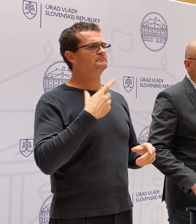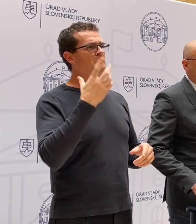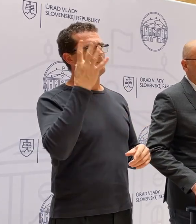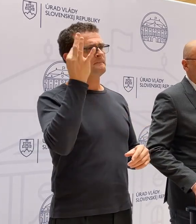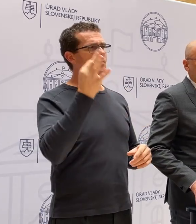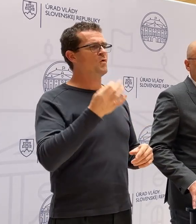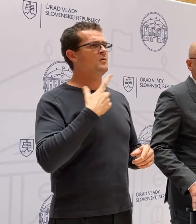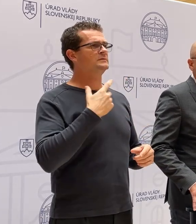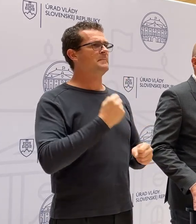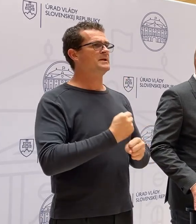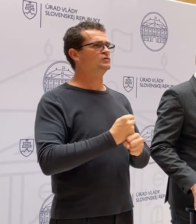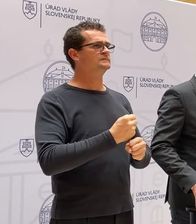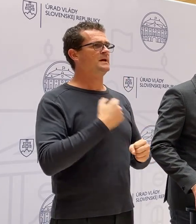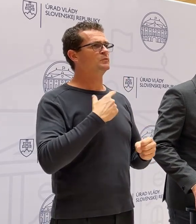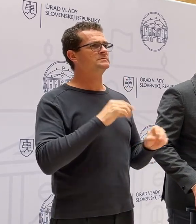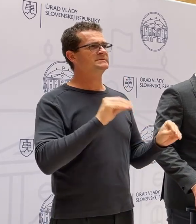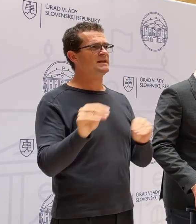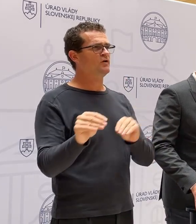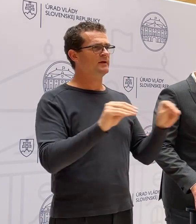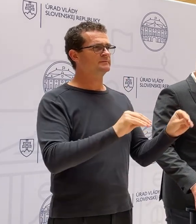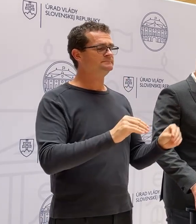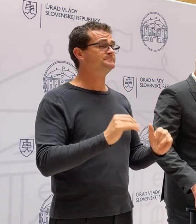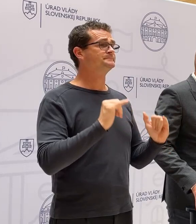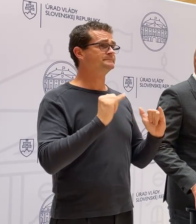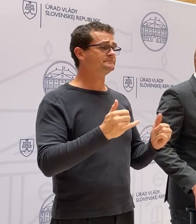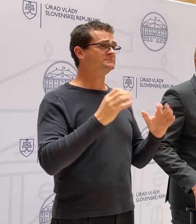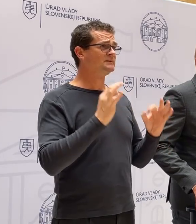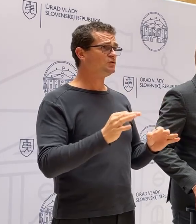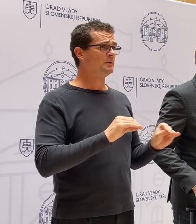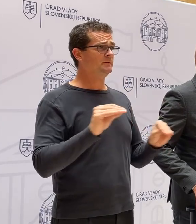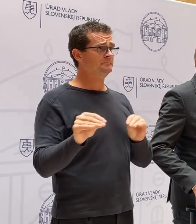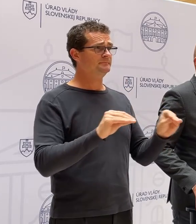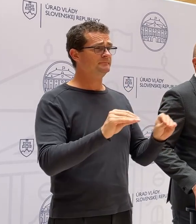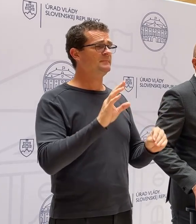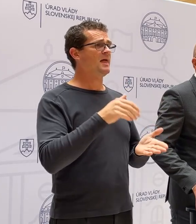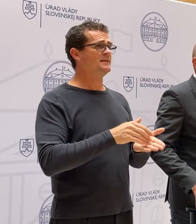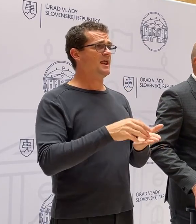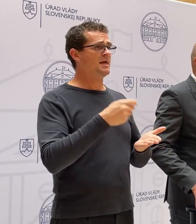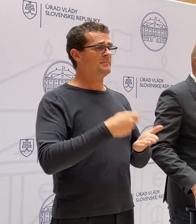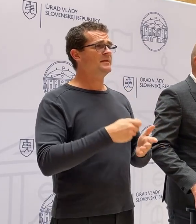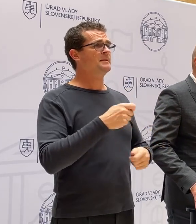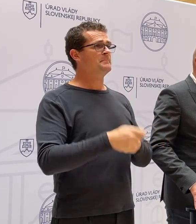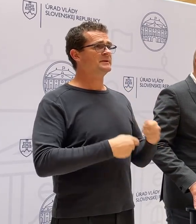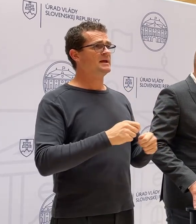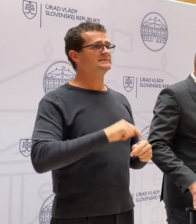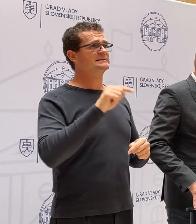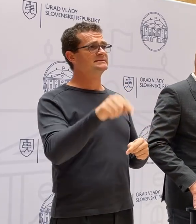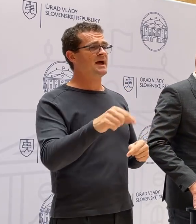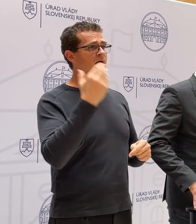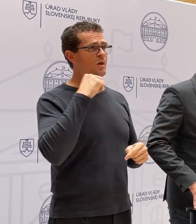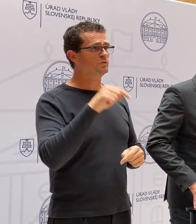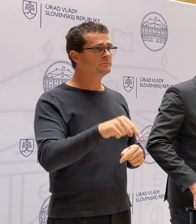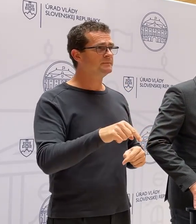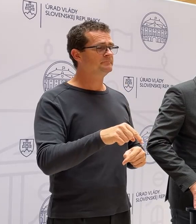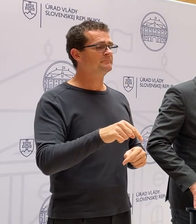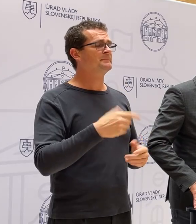že pracovná sila musí byť flexibilná. Áno, je dobre, keď je flexibilná, ale naďalej platí. Práca musí ísť za ľuďmi